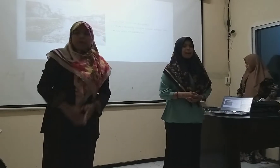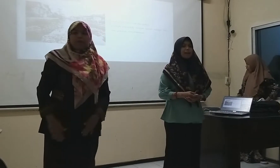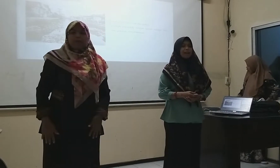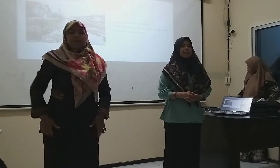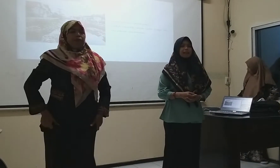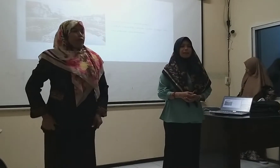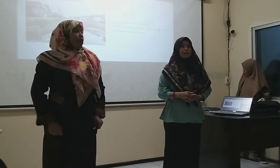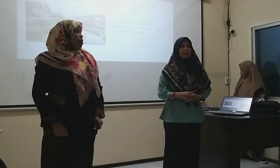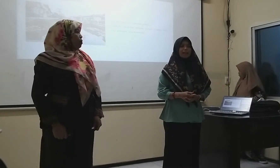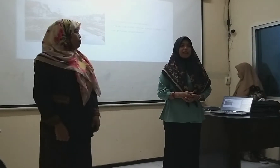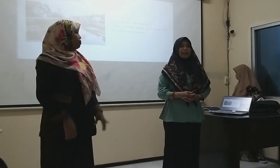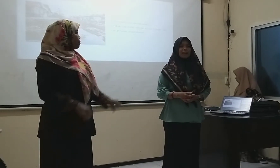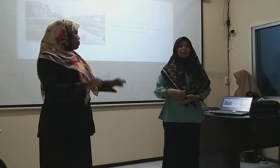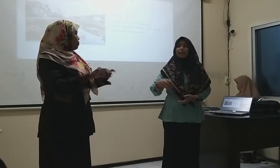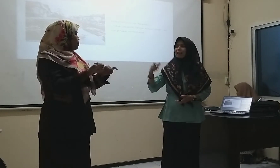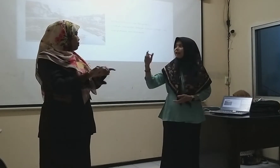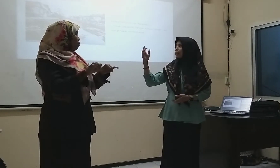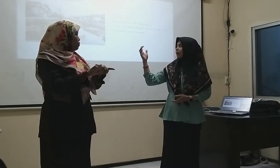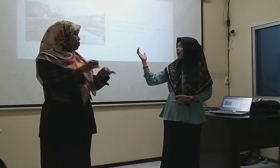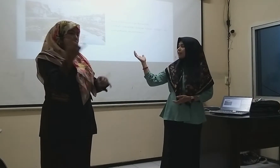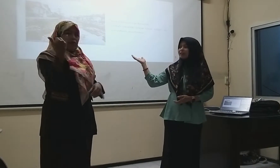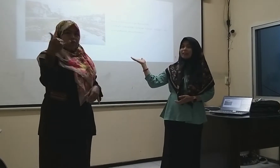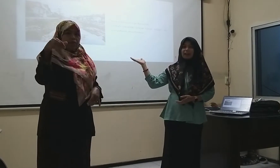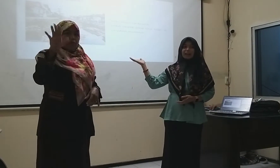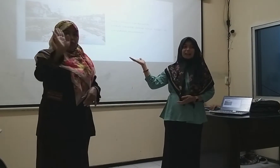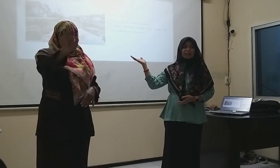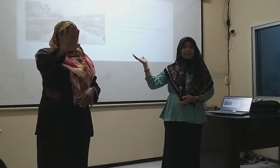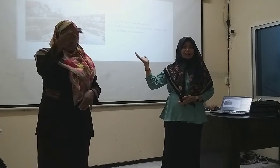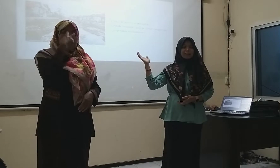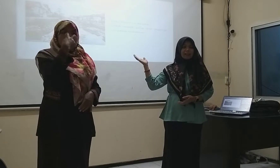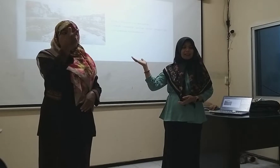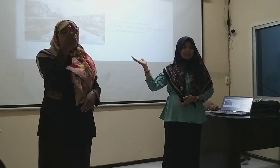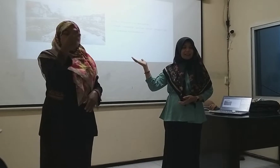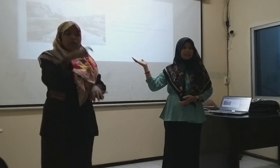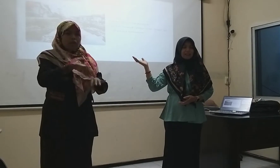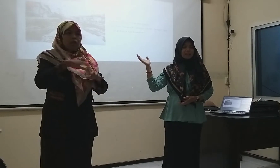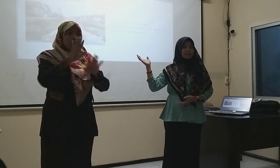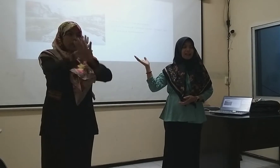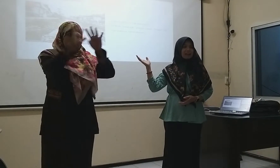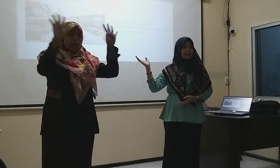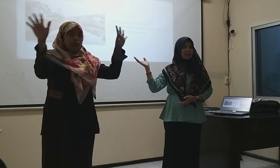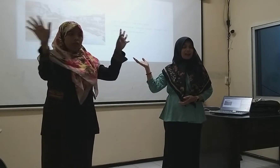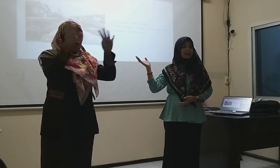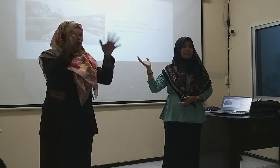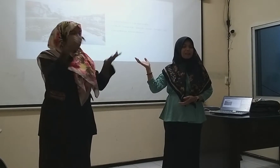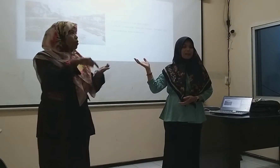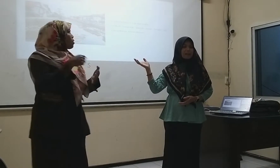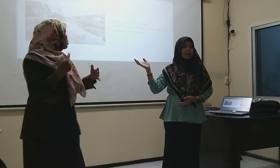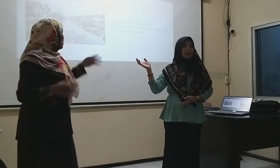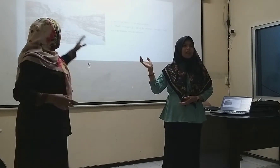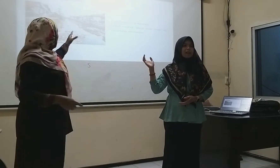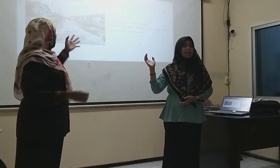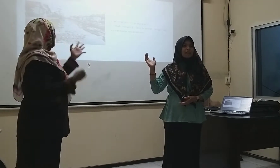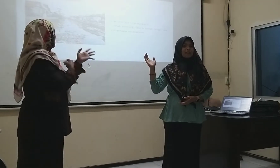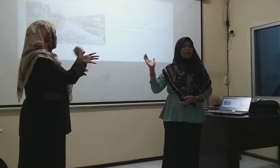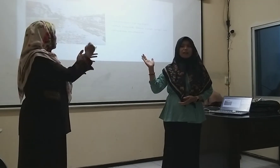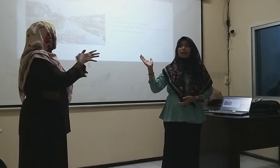Nah, seperti yang Anda lihat di layar ini adalah gambar